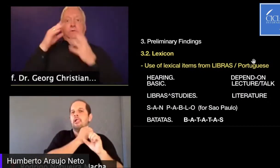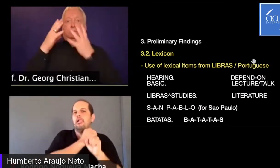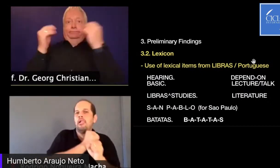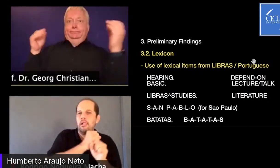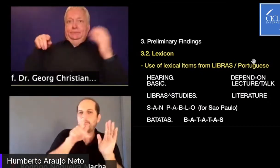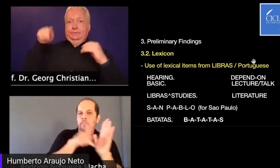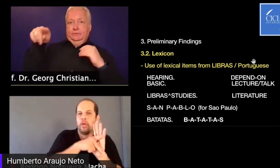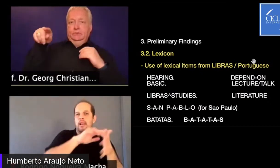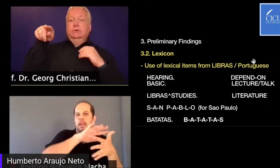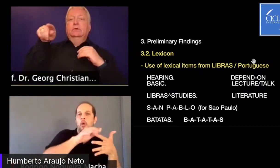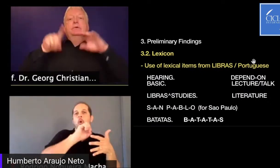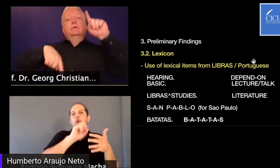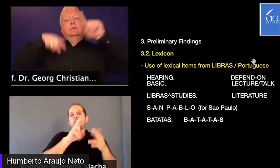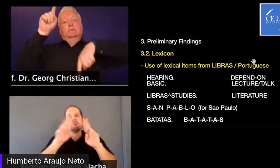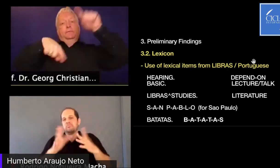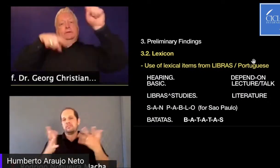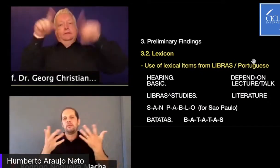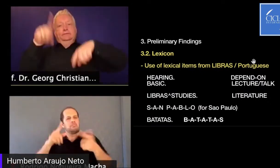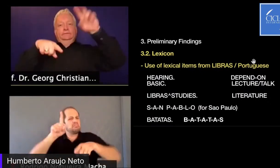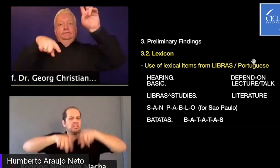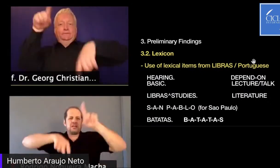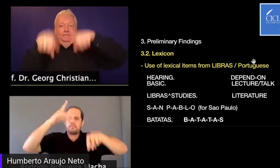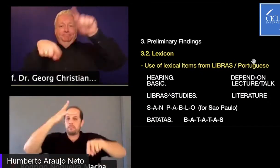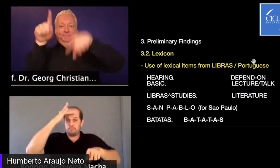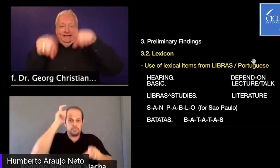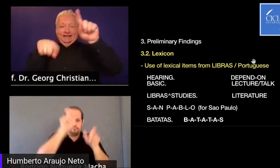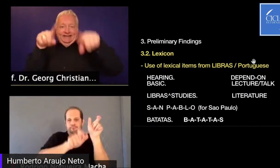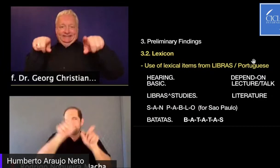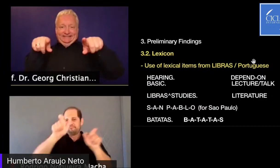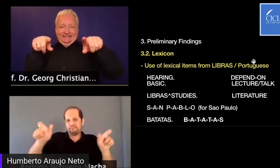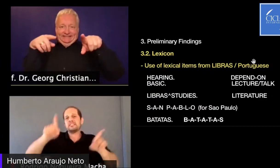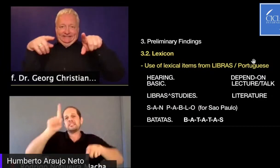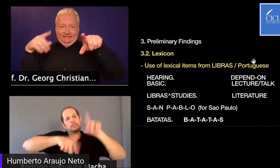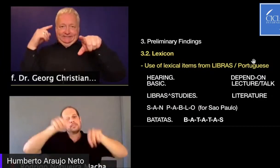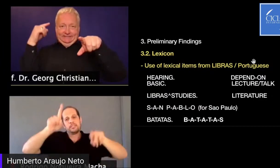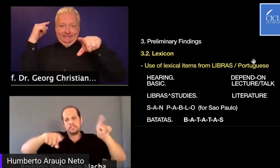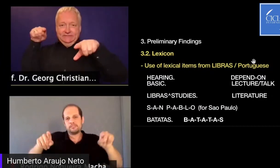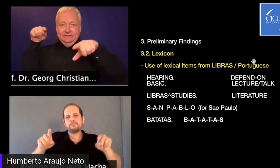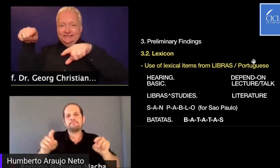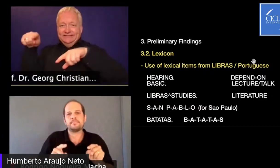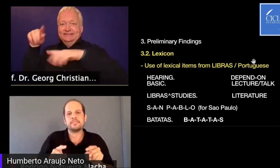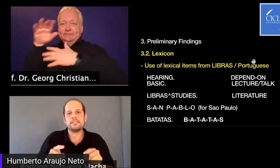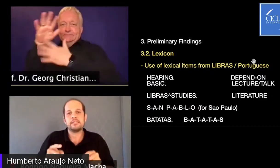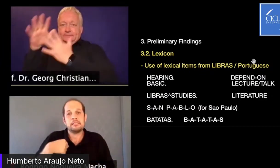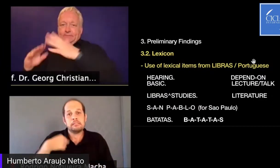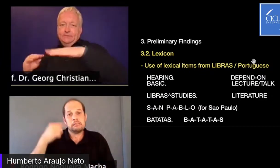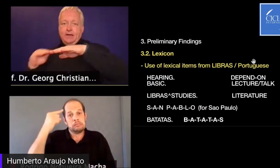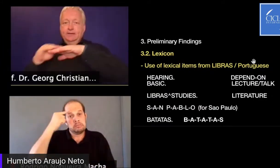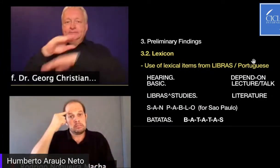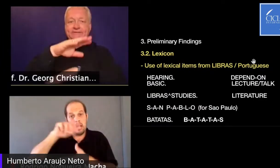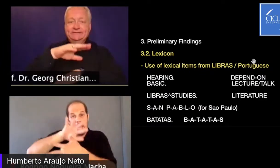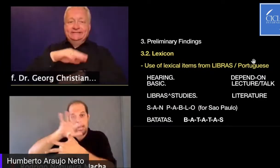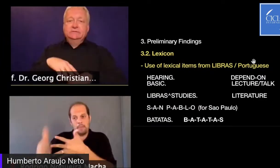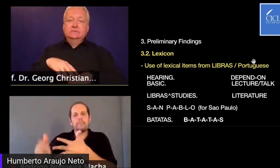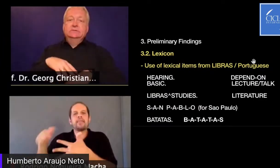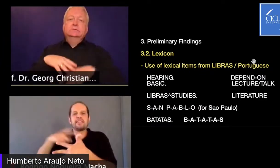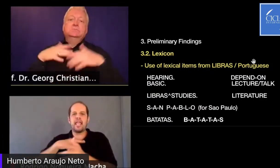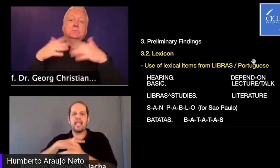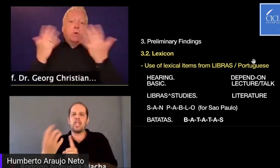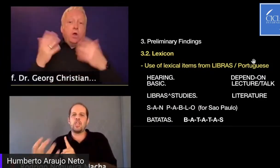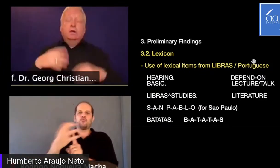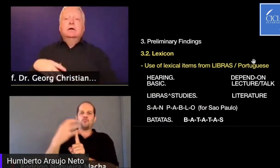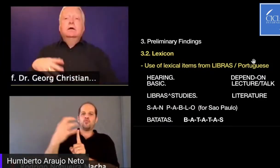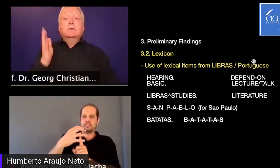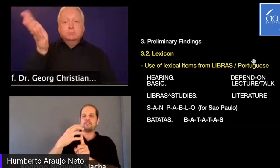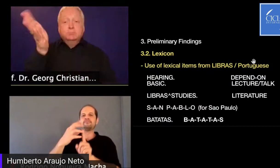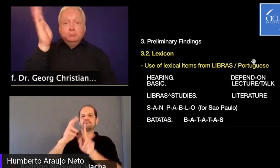entre Libras e línguas de sinais internacional. Mas isso variou bastante entre os sujeitos, tá?